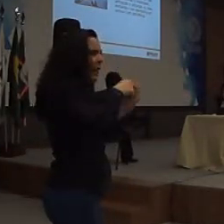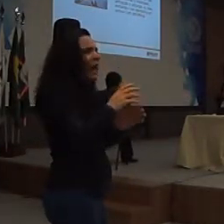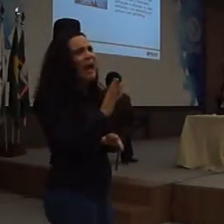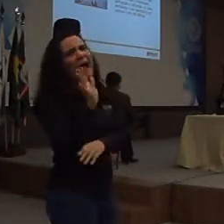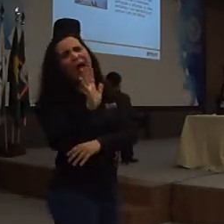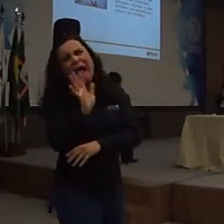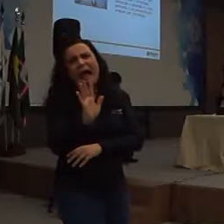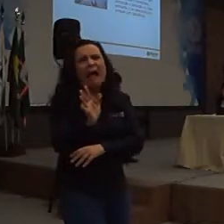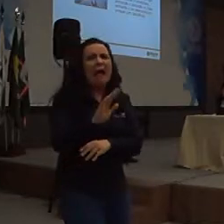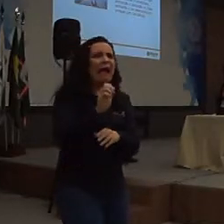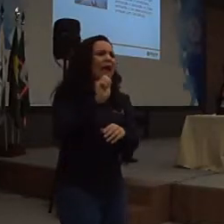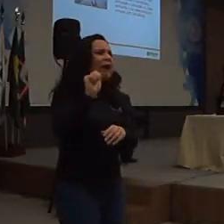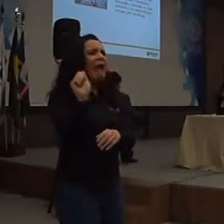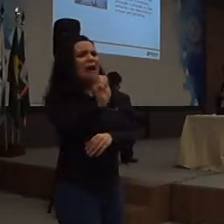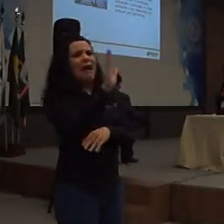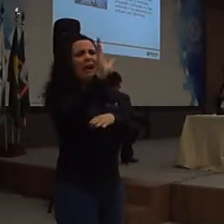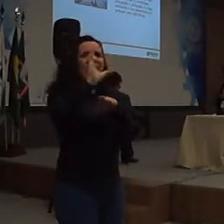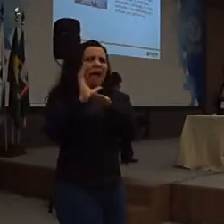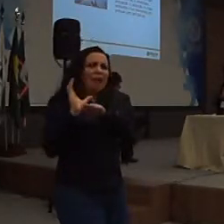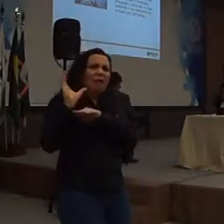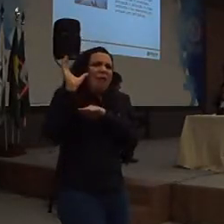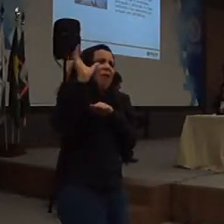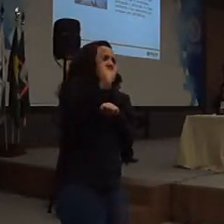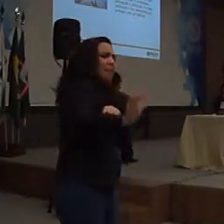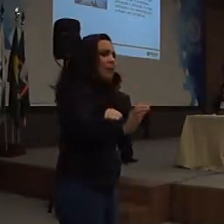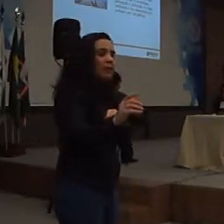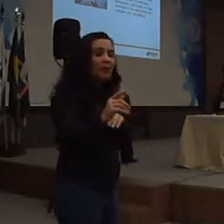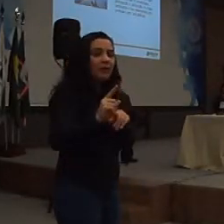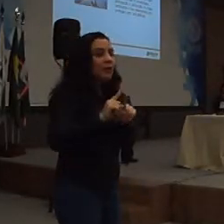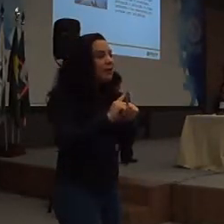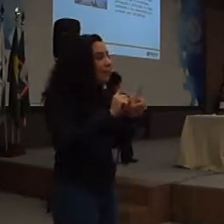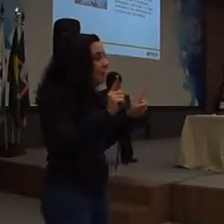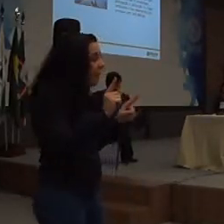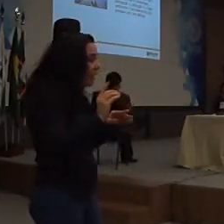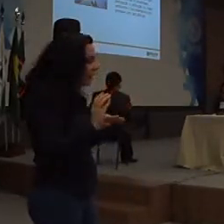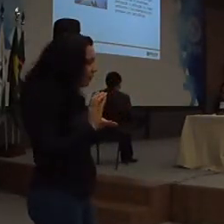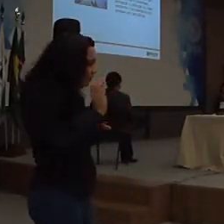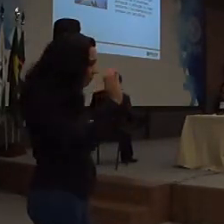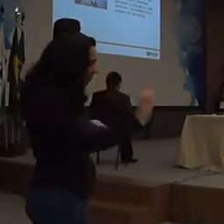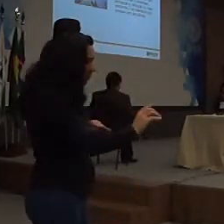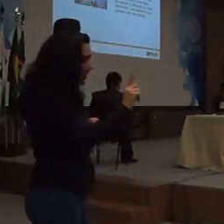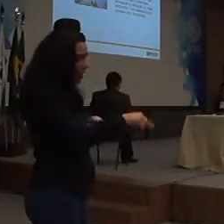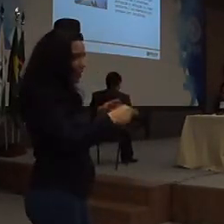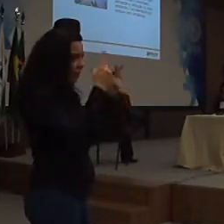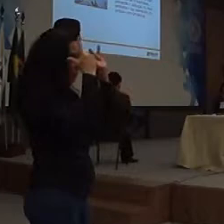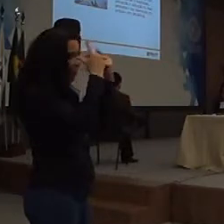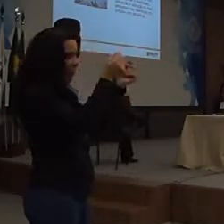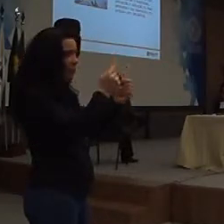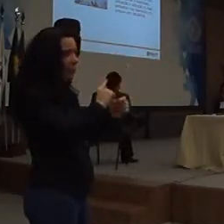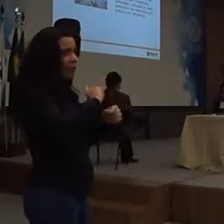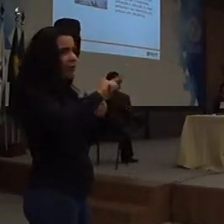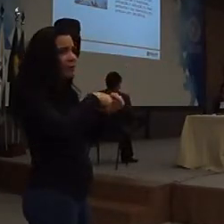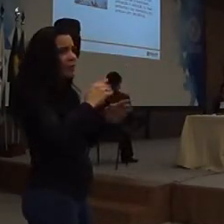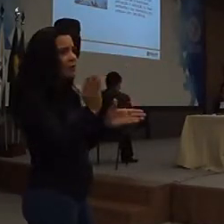mas é caro, mas até que ponto esse carro se torna muito mais barato para que as pessoas possam